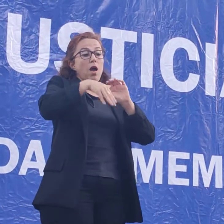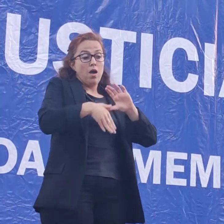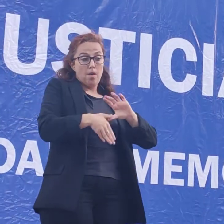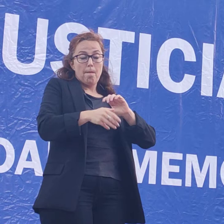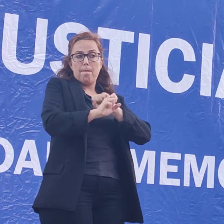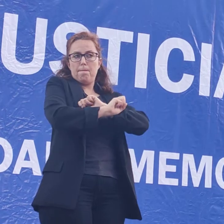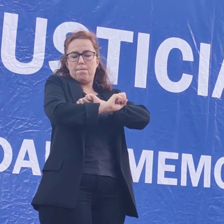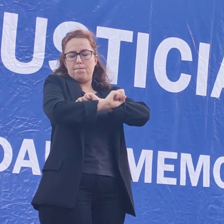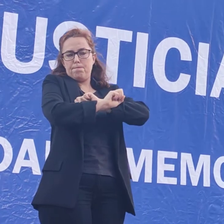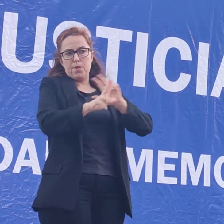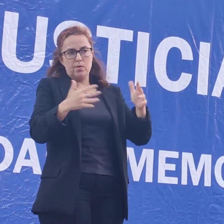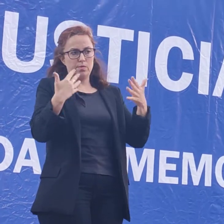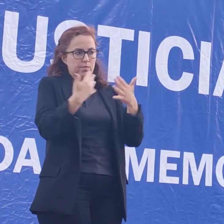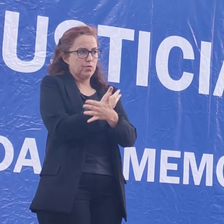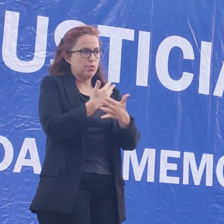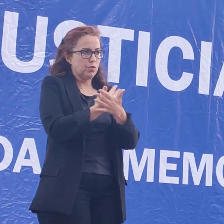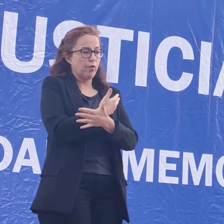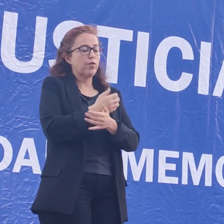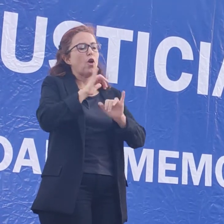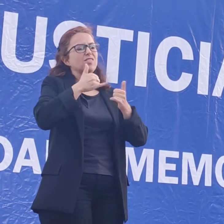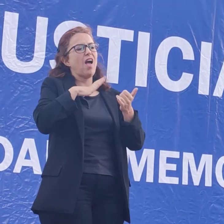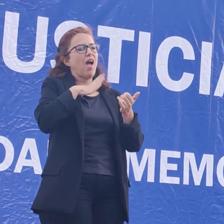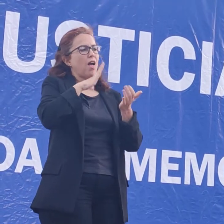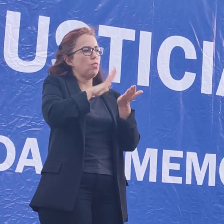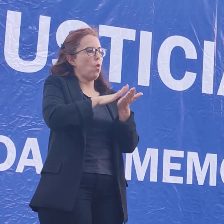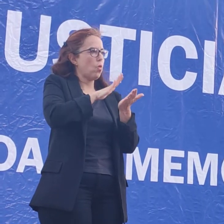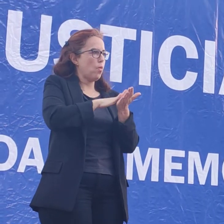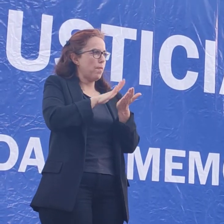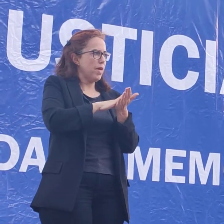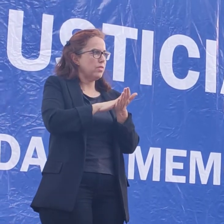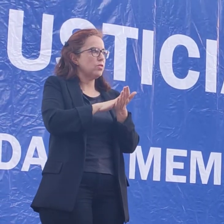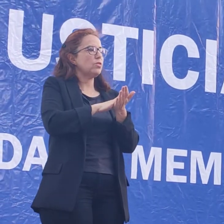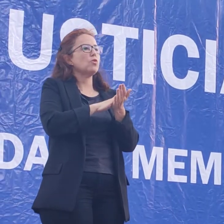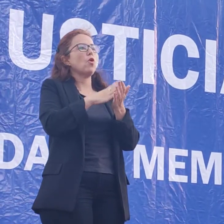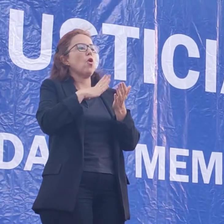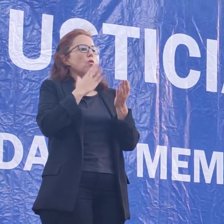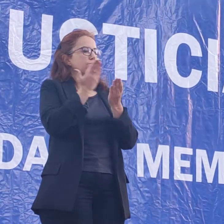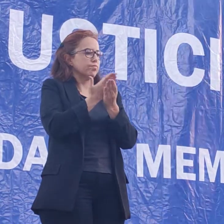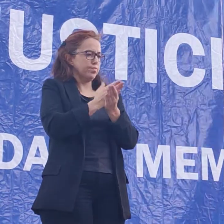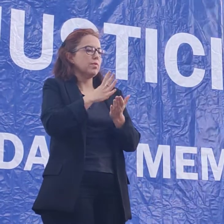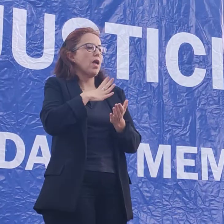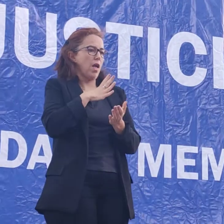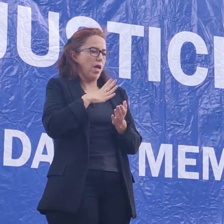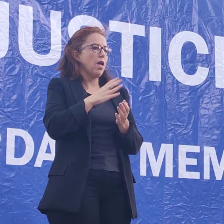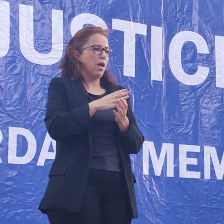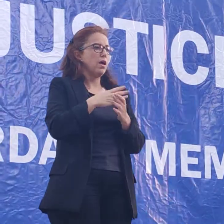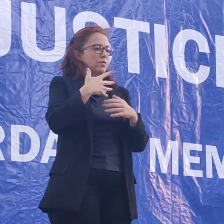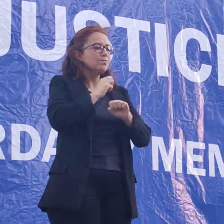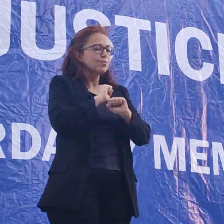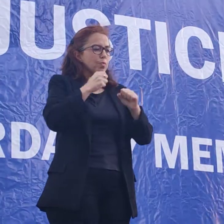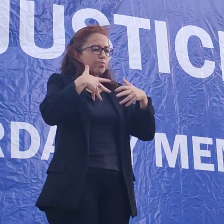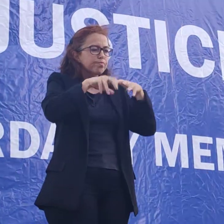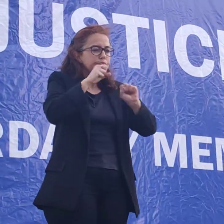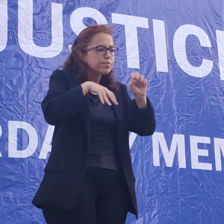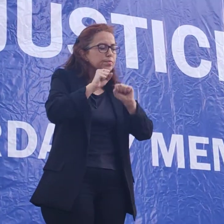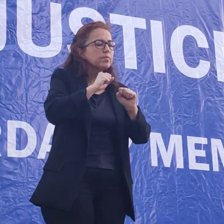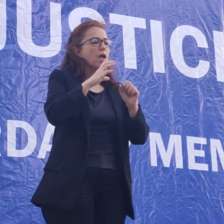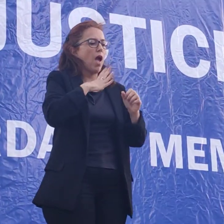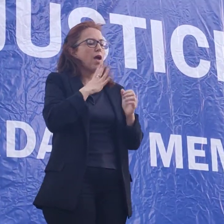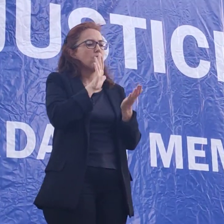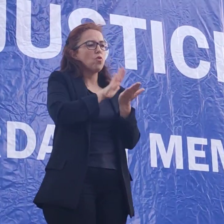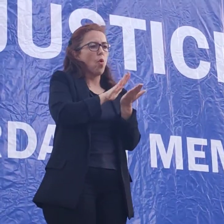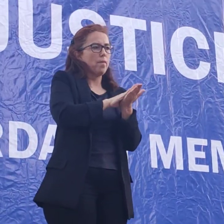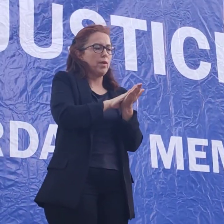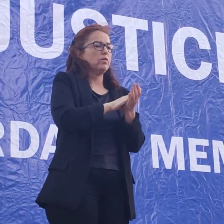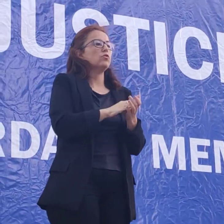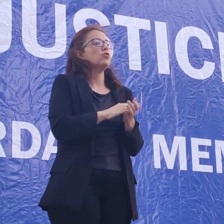sido plenamente documentado a través de la desclasificación de archivos. La dictadura militar fue una